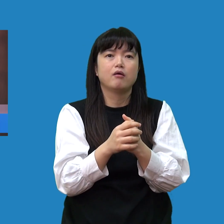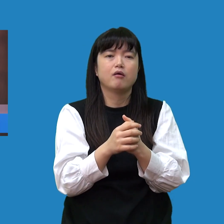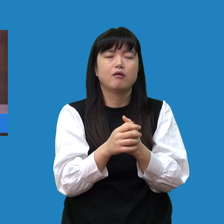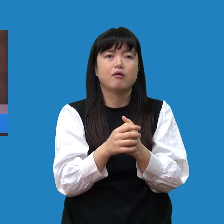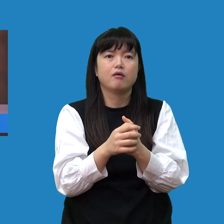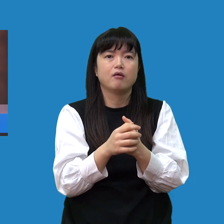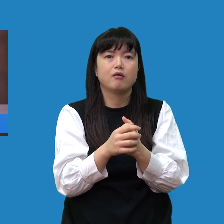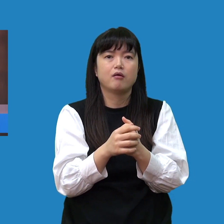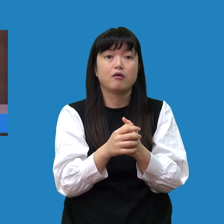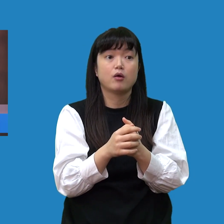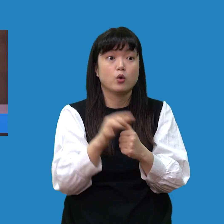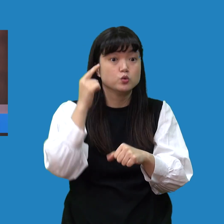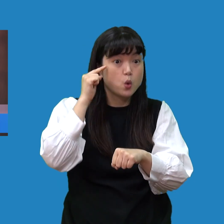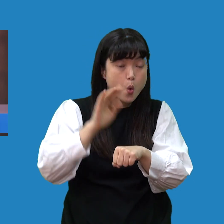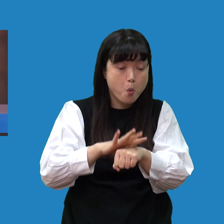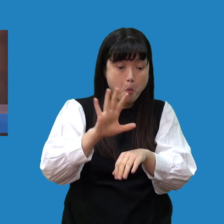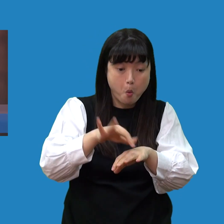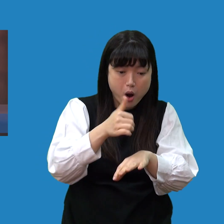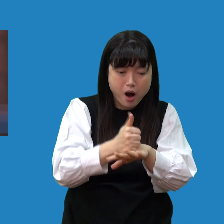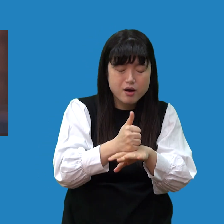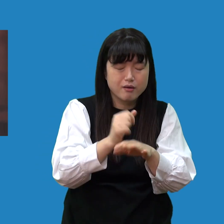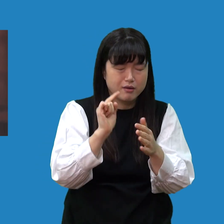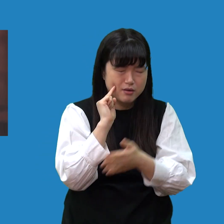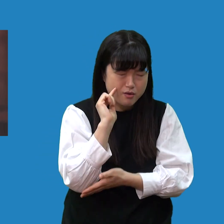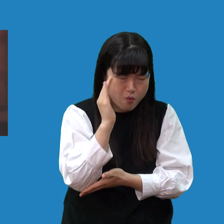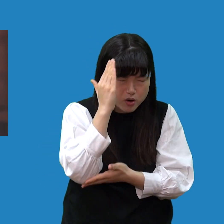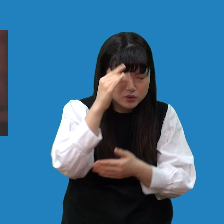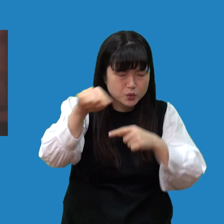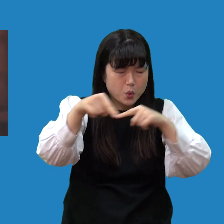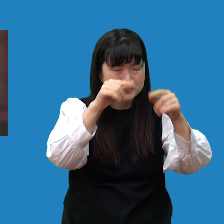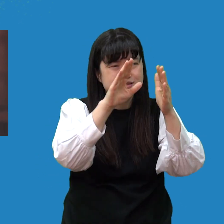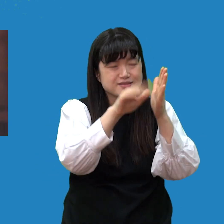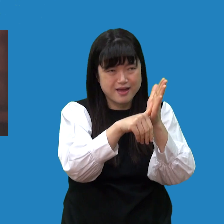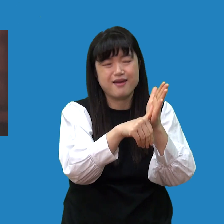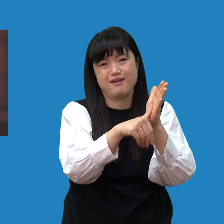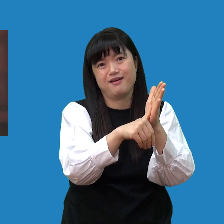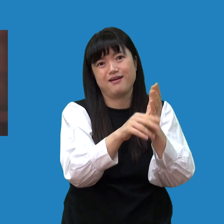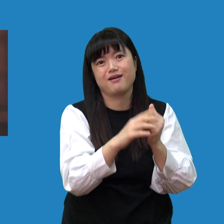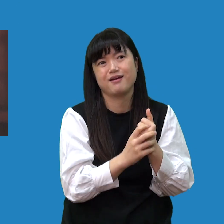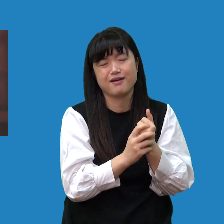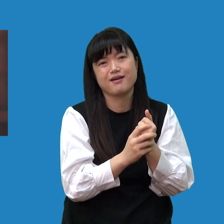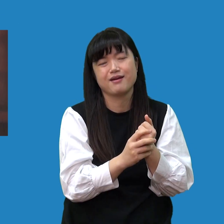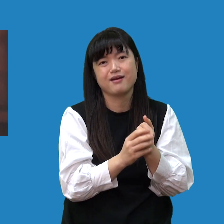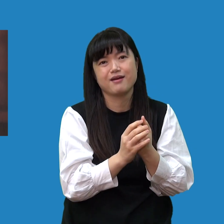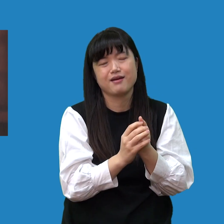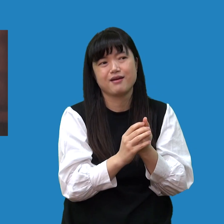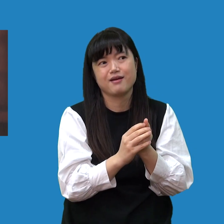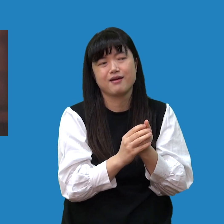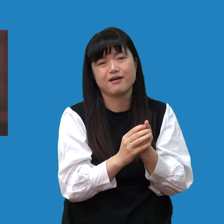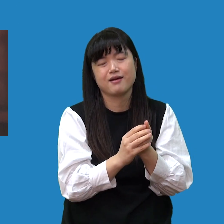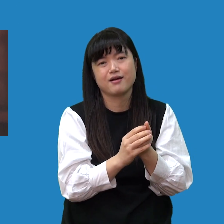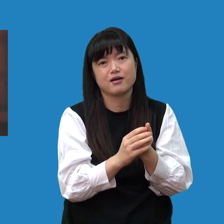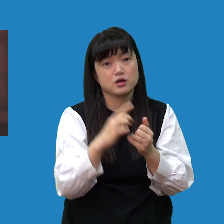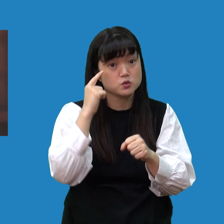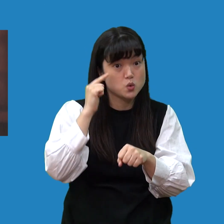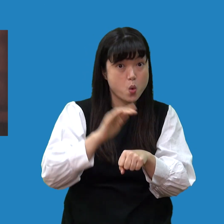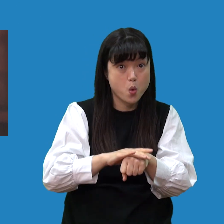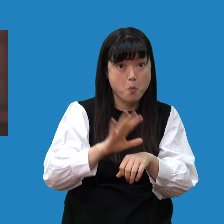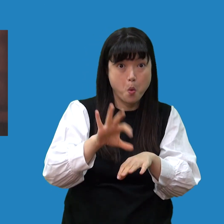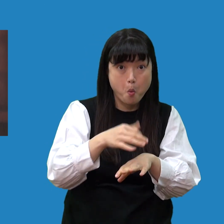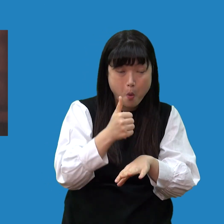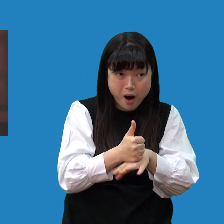바로 솔로몬의 영광스러운 통치 시대의 한 그림입니다. 자, 솔로몬의